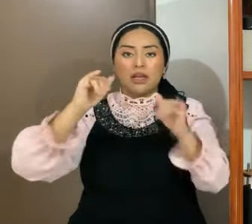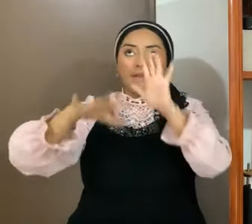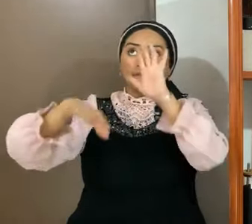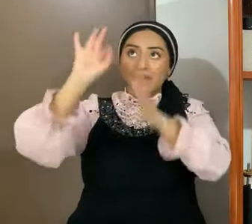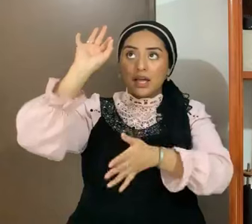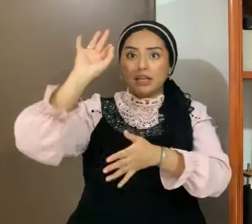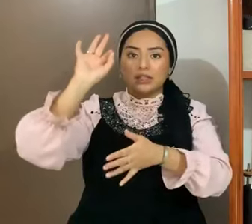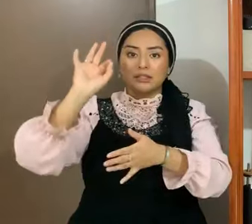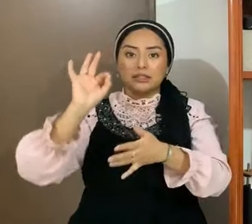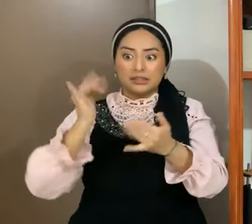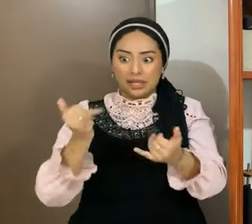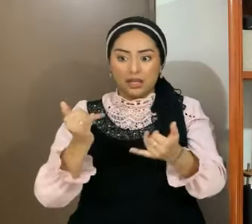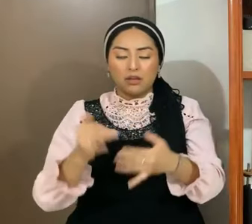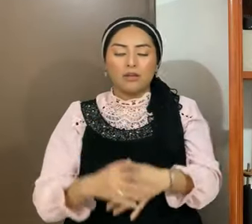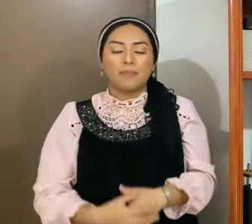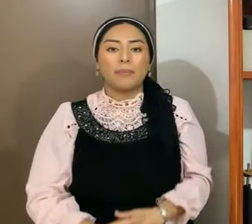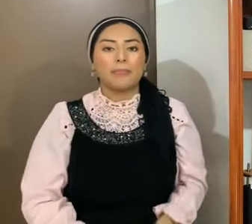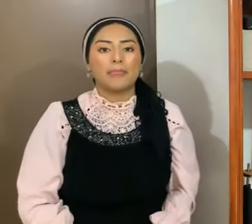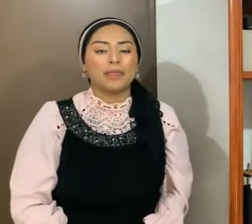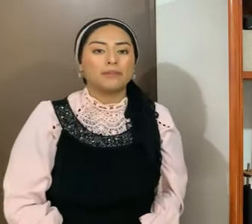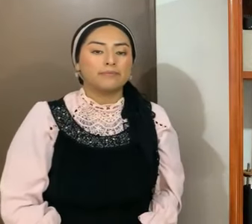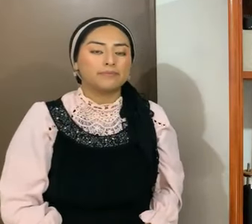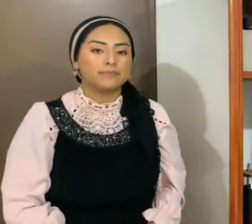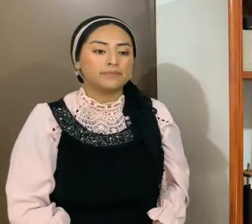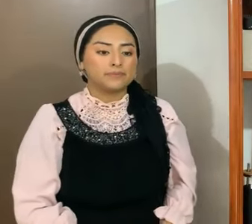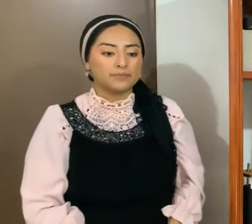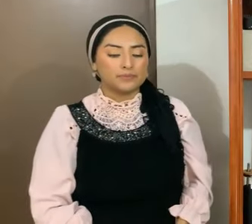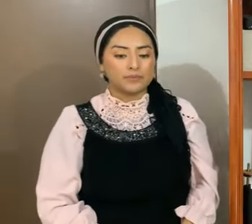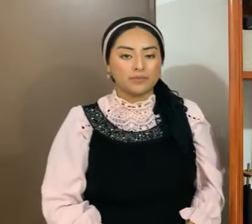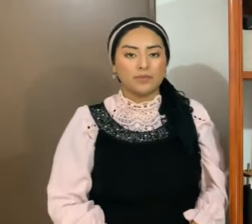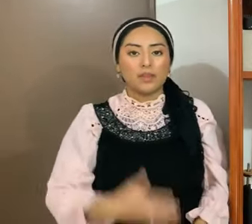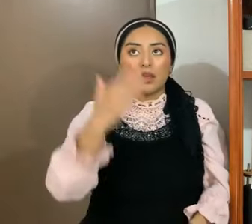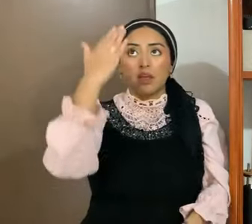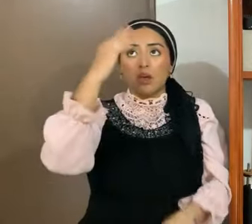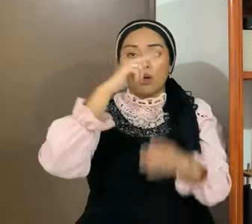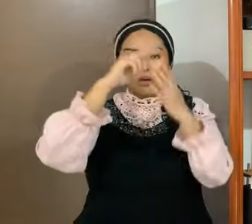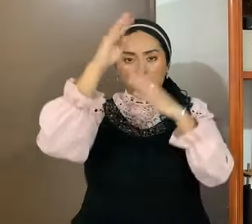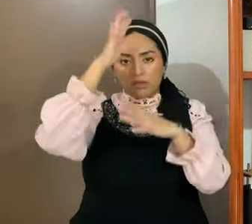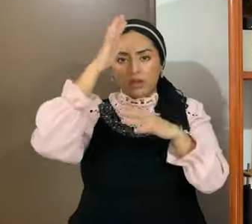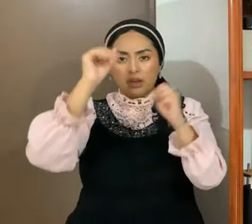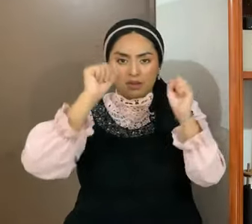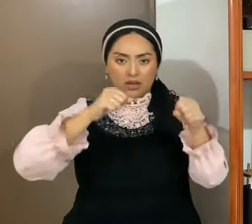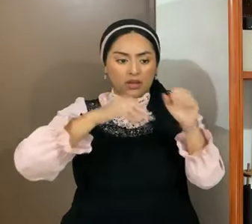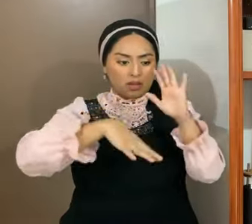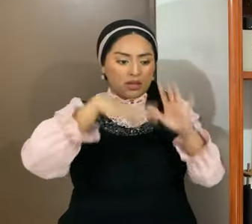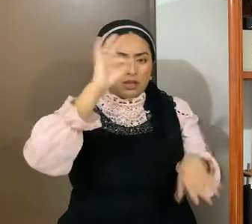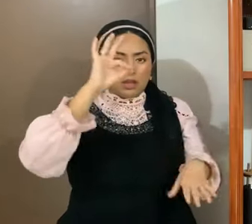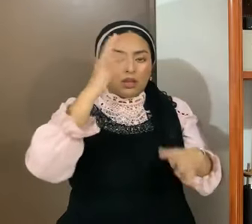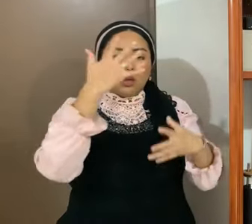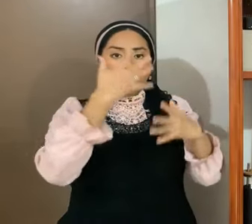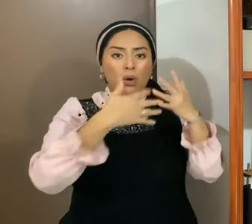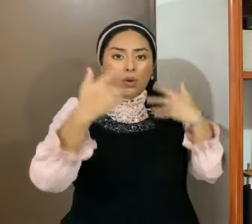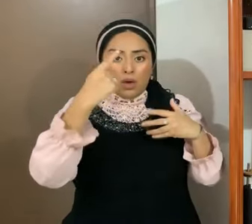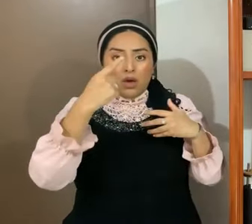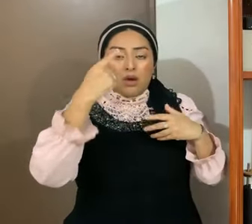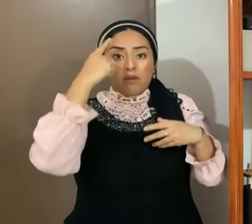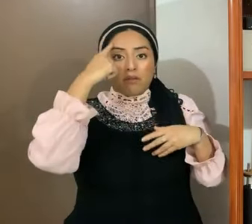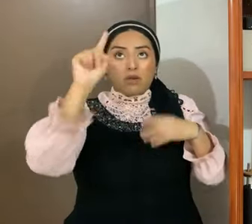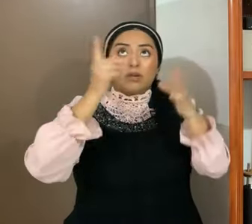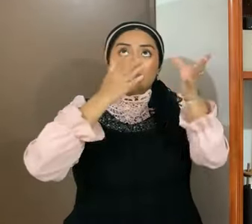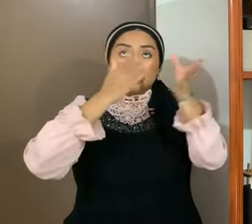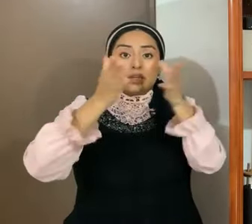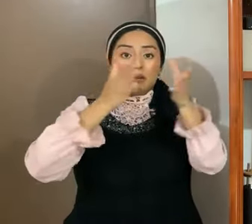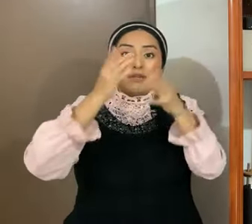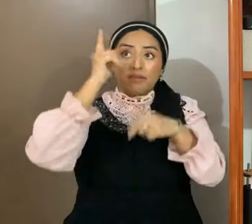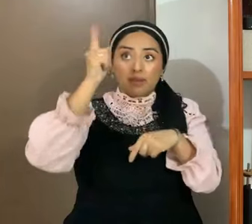hallado, llamadle mientras está cercano. El Eterno puede llamar a alguien para